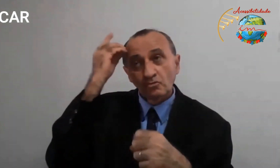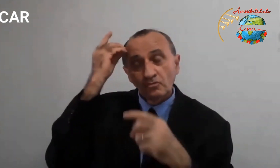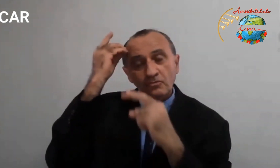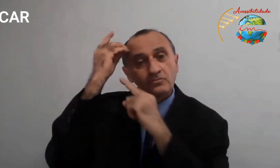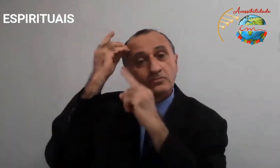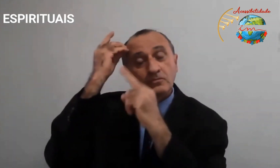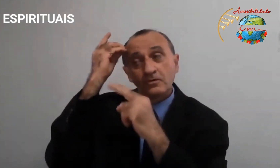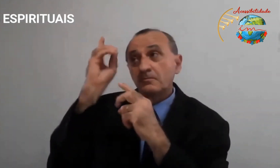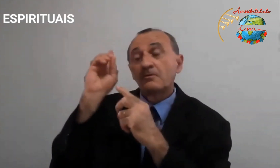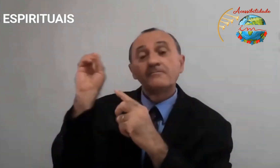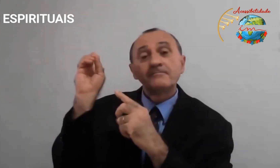Olha o nome, dom.